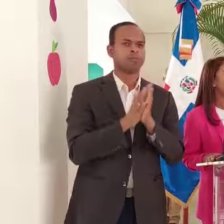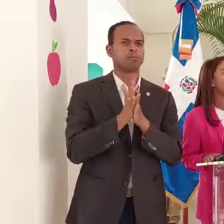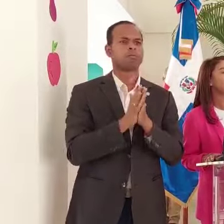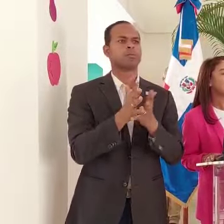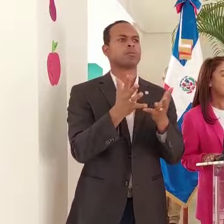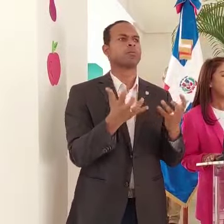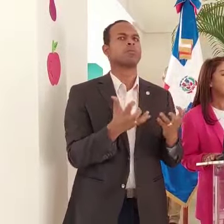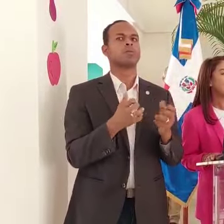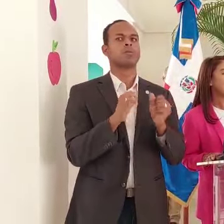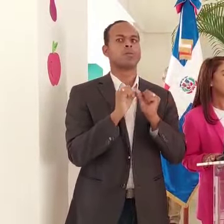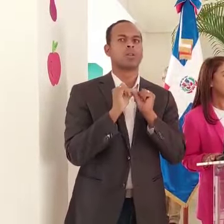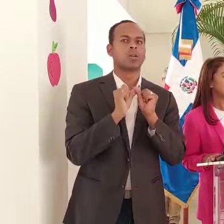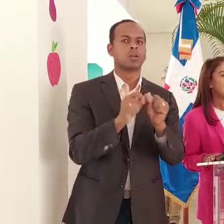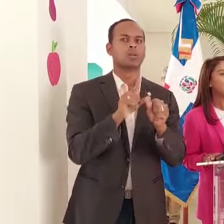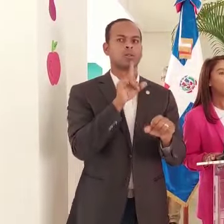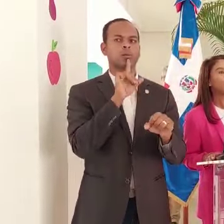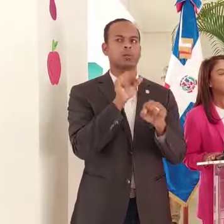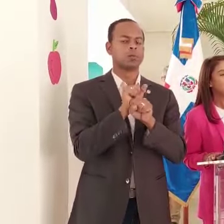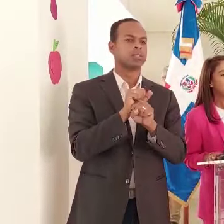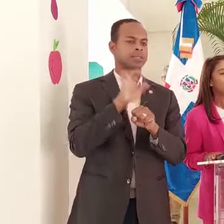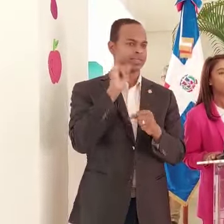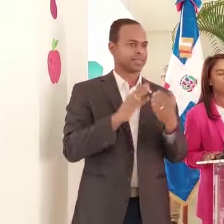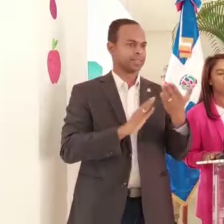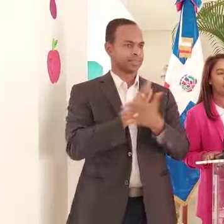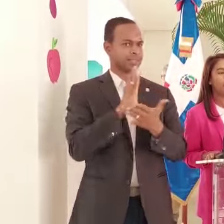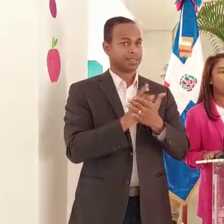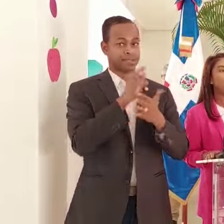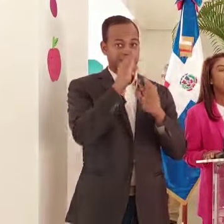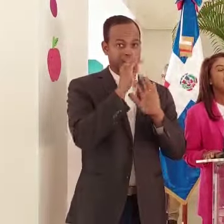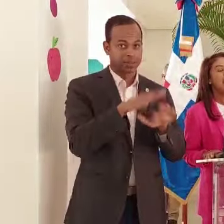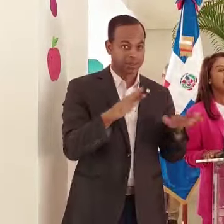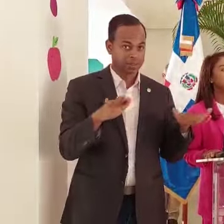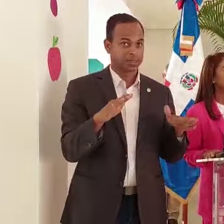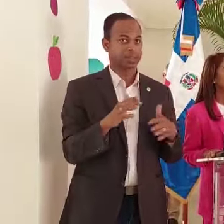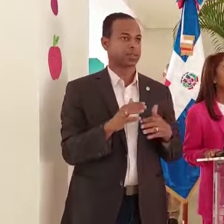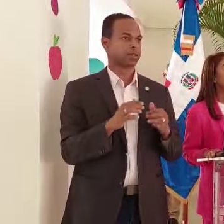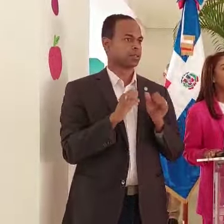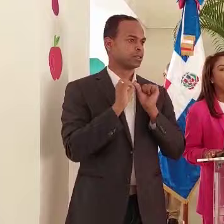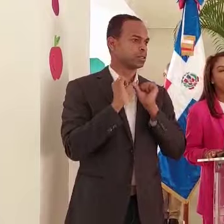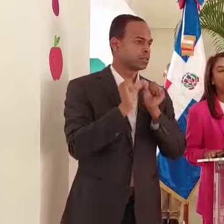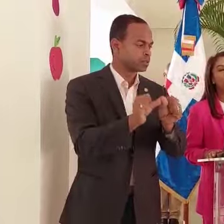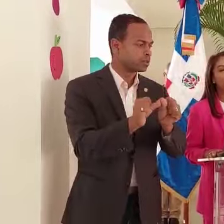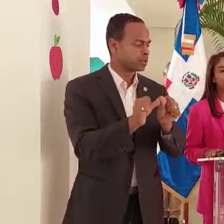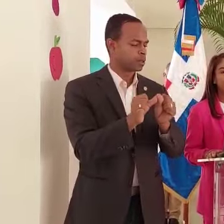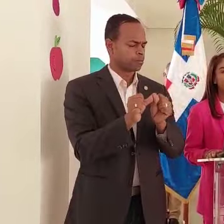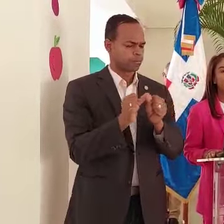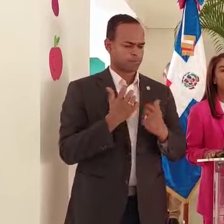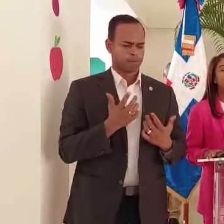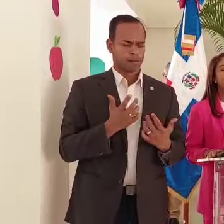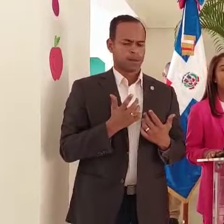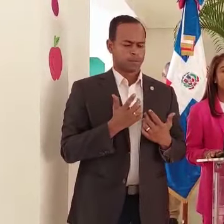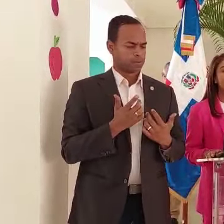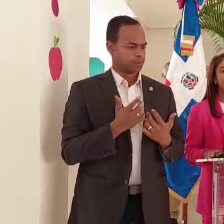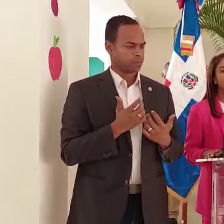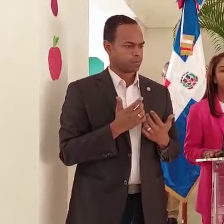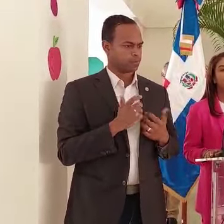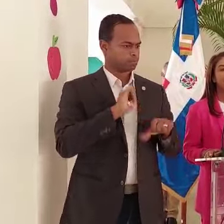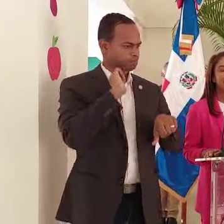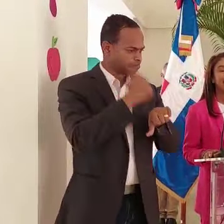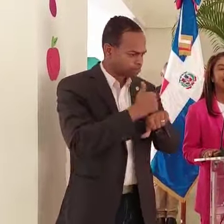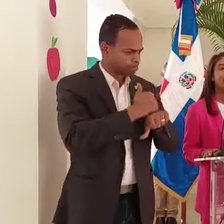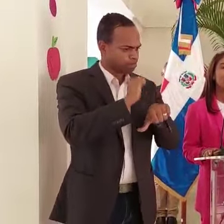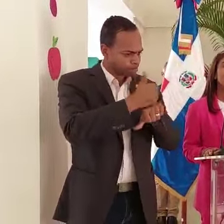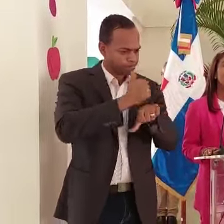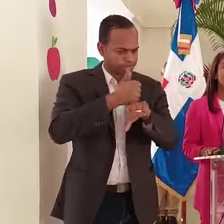en poder seguir garantizando ese derecho de los niños, en seguir construyendo centros